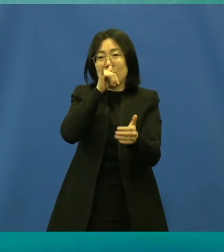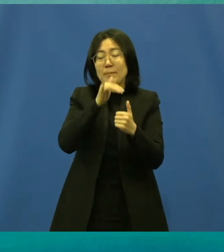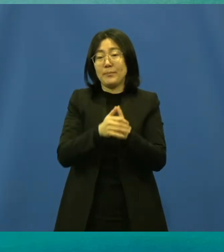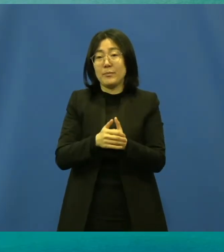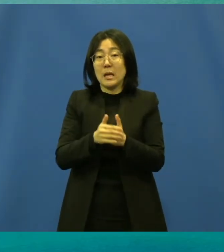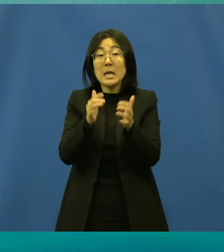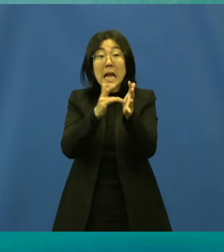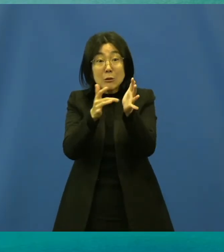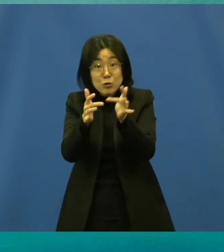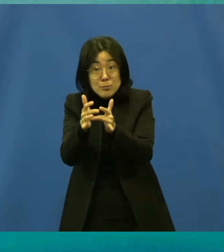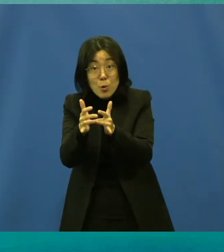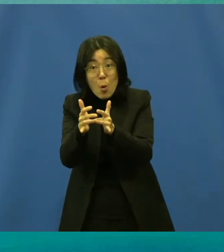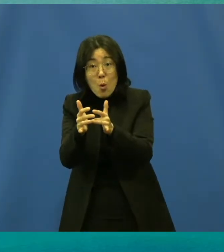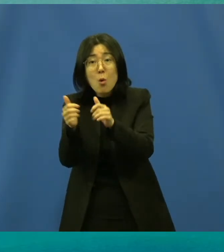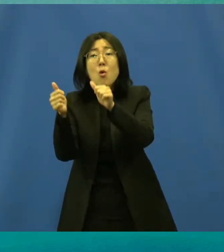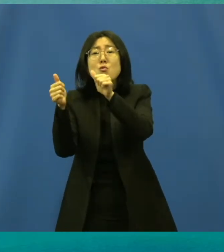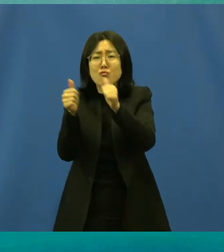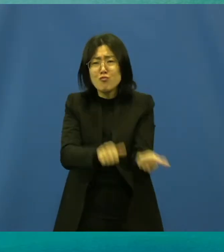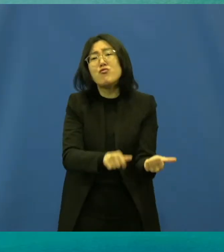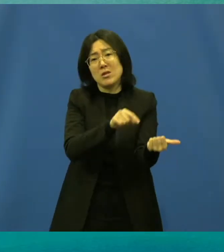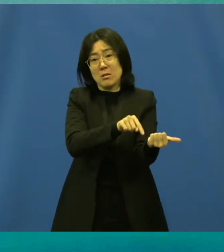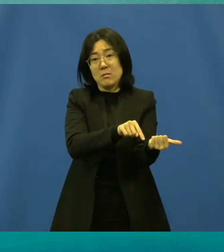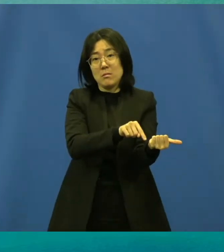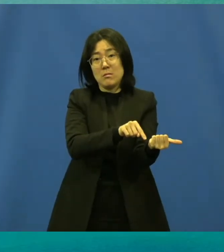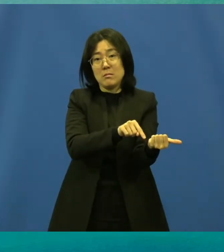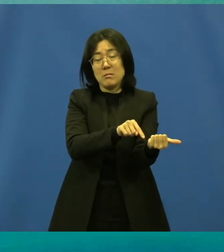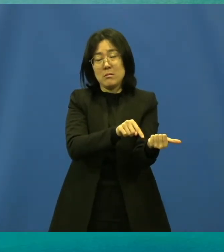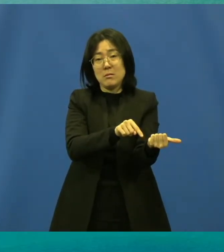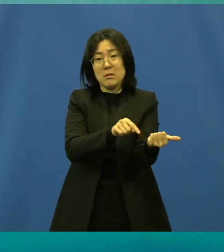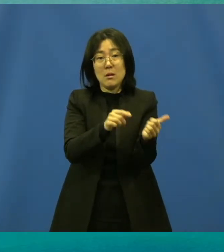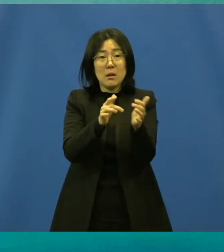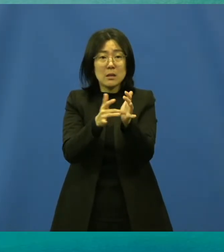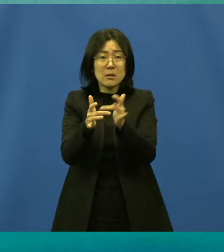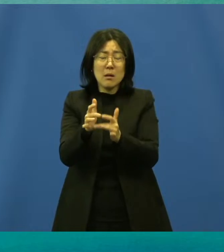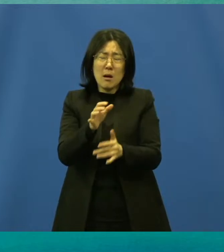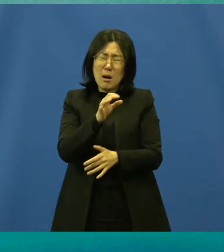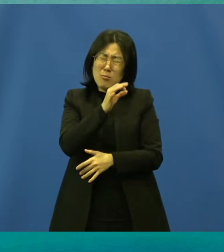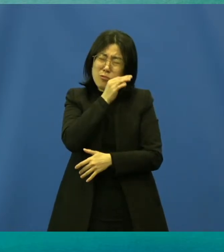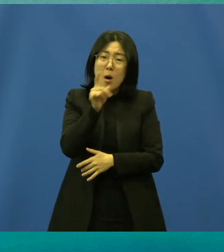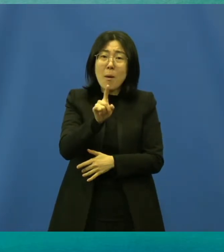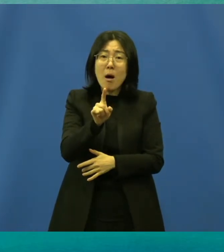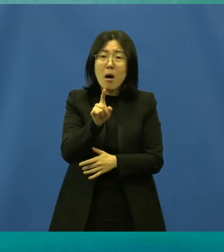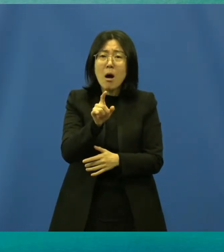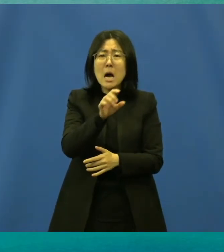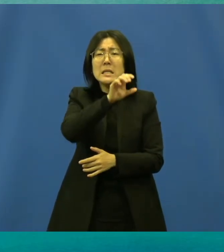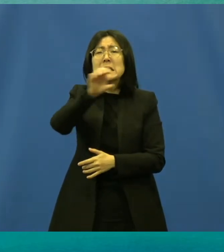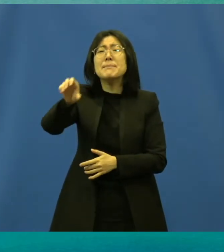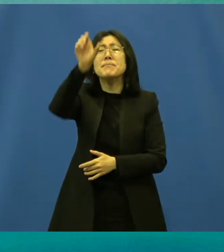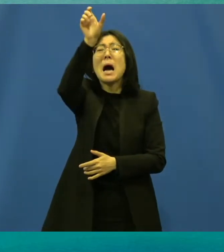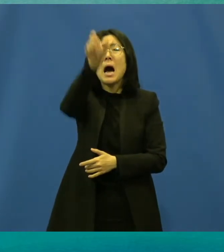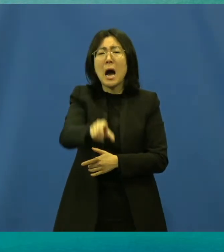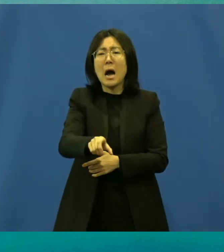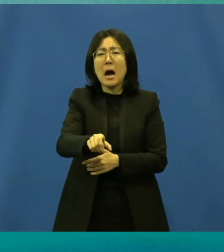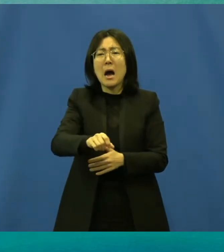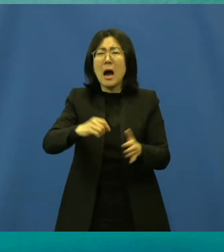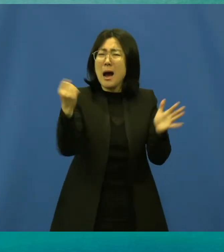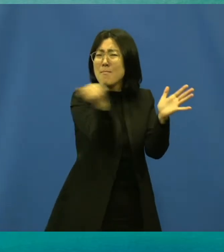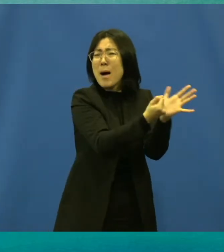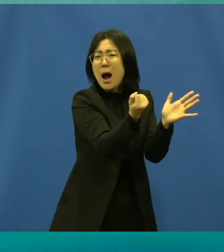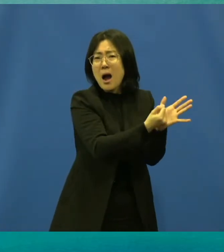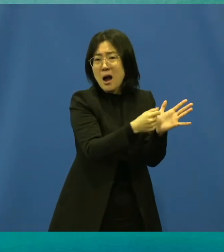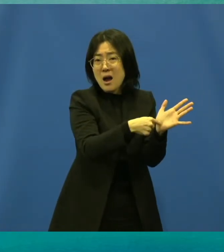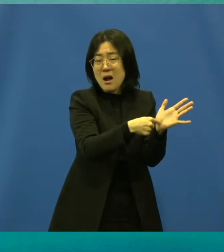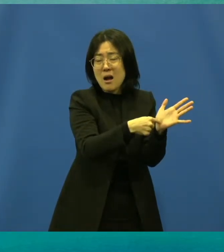비참한 상태에 빠지셨죠. 십자가는 수치스러운 것이었습니다. 하나님이 죄에 대해서 분노하신다 하는